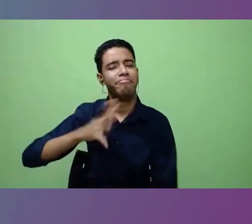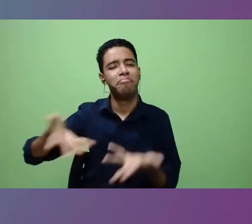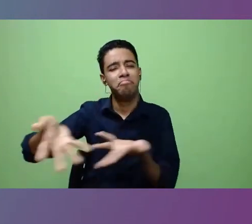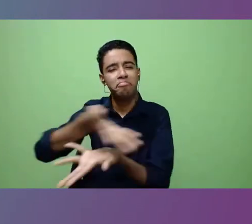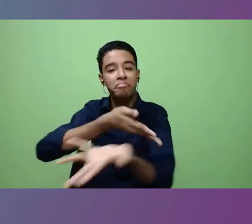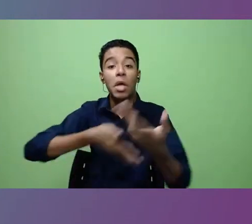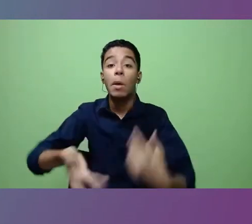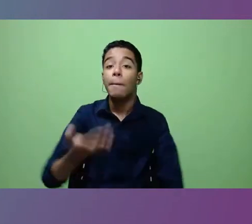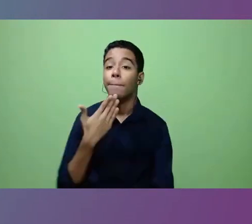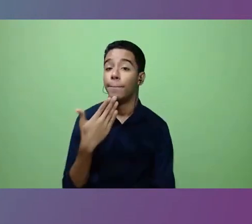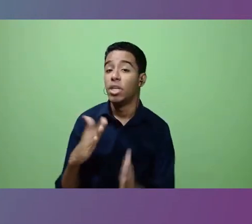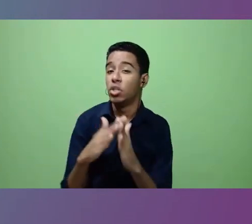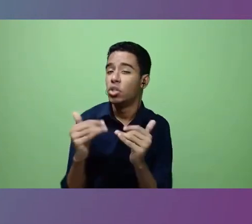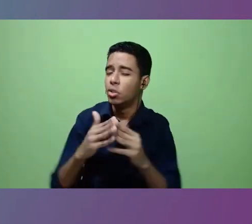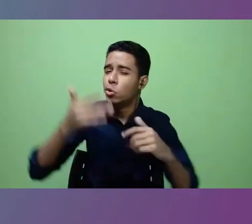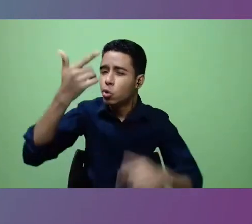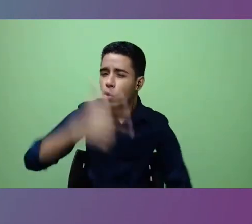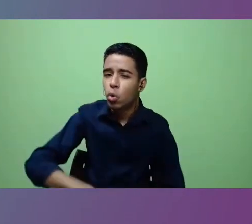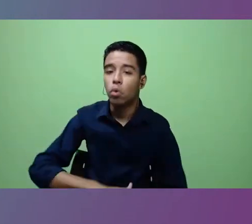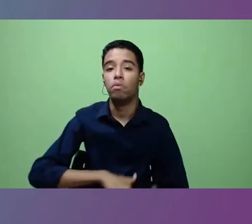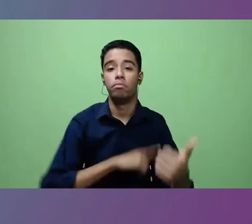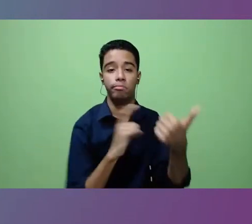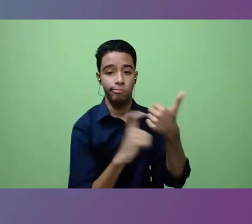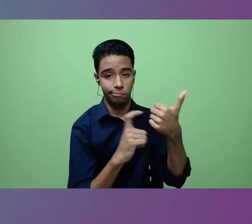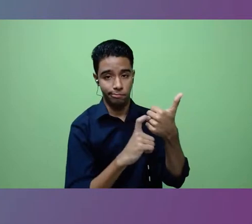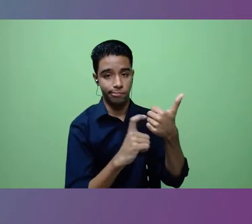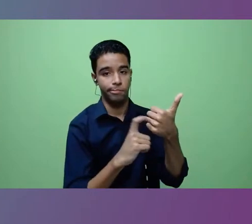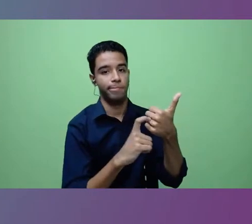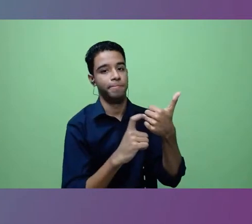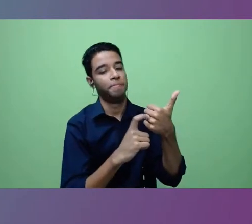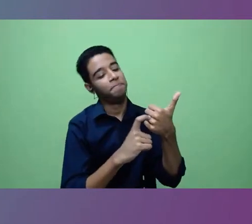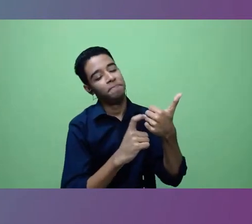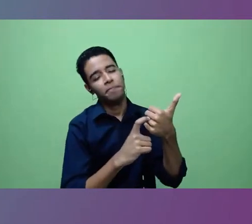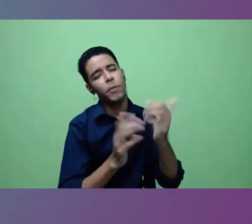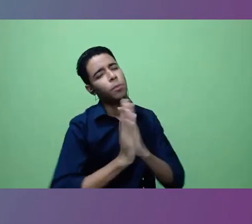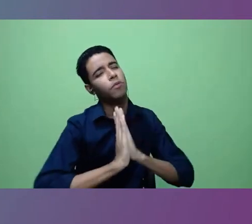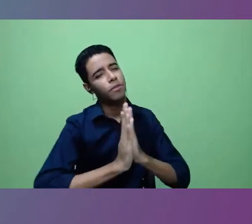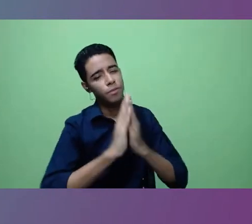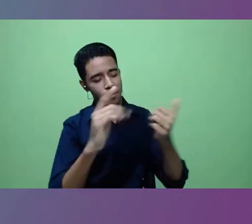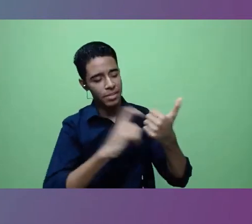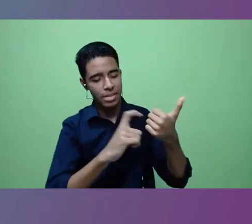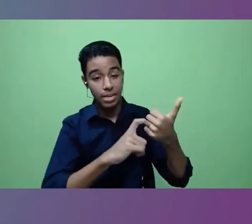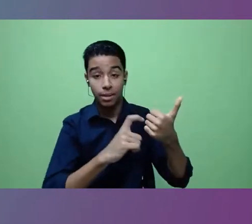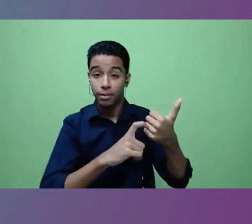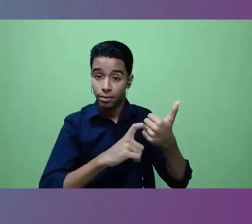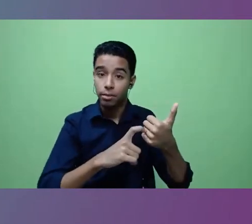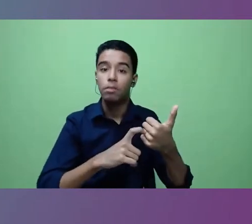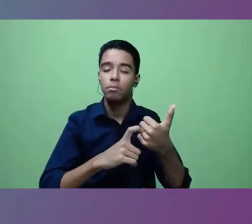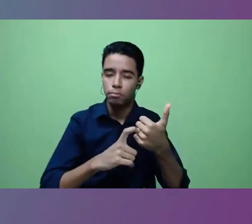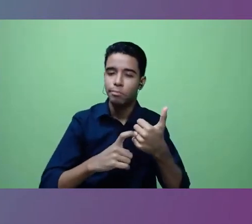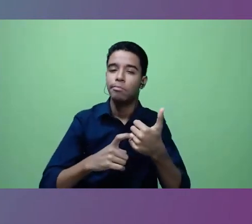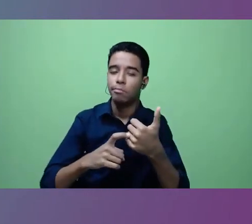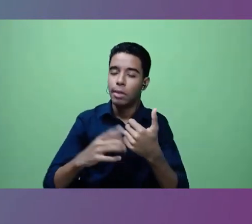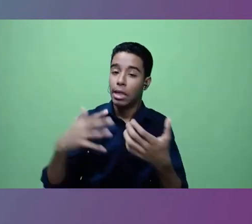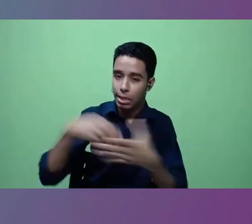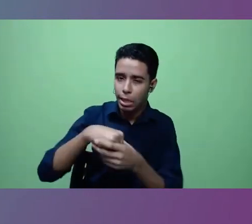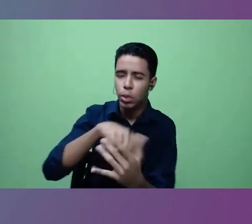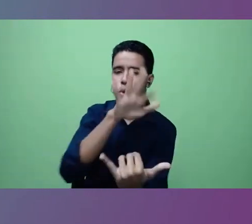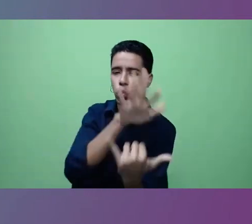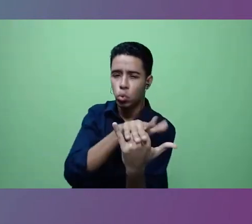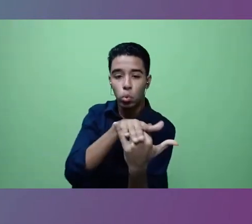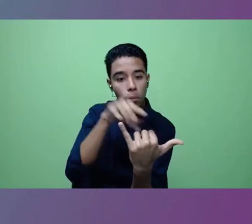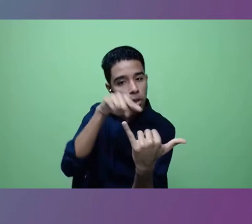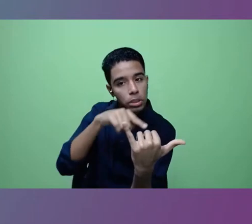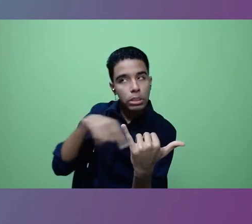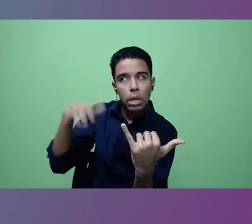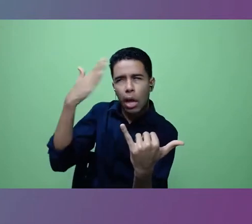vocês novamente que deixem o like nessa transmissão, né? Que ajuda a gente no nosso projeto, ajuda o YouTube entender